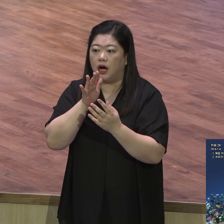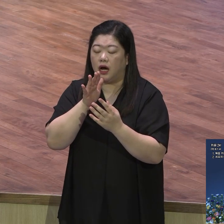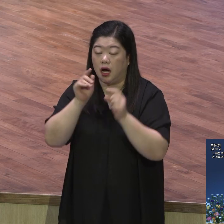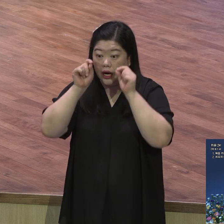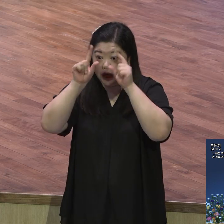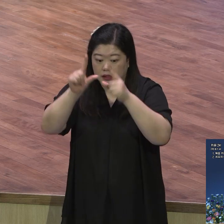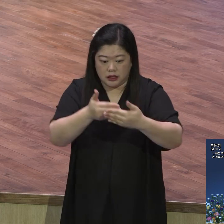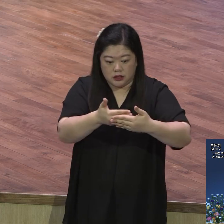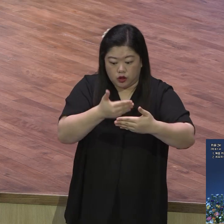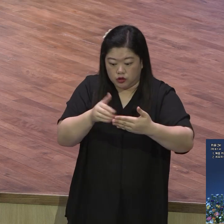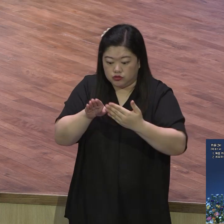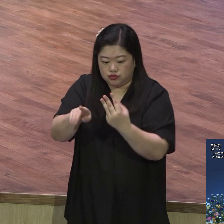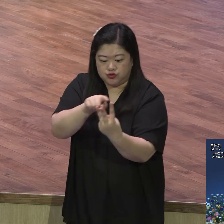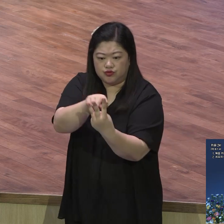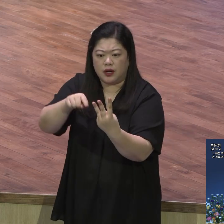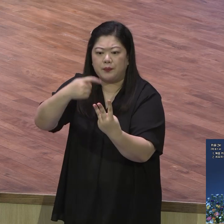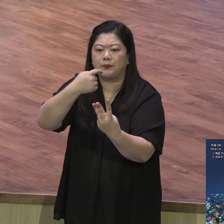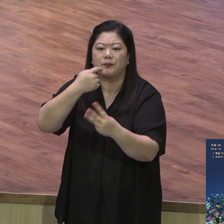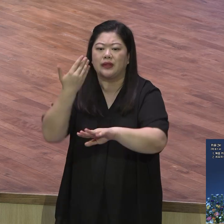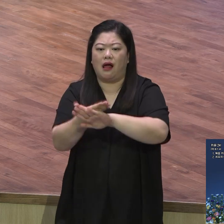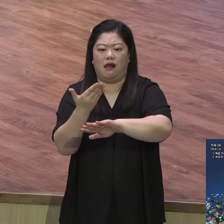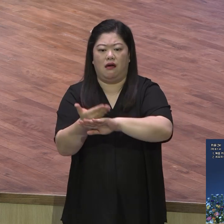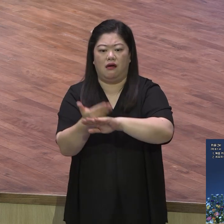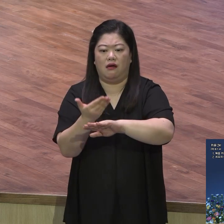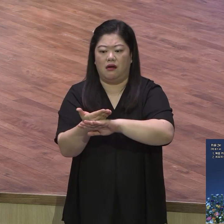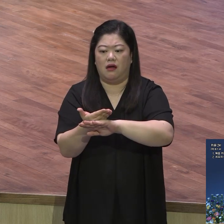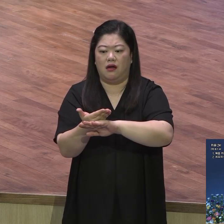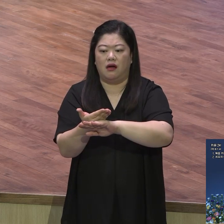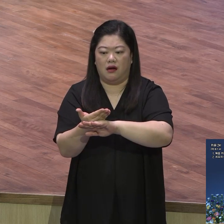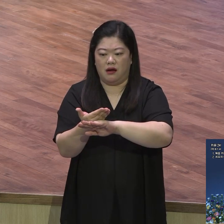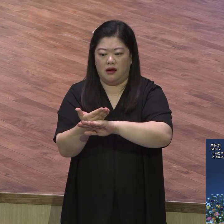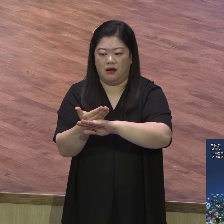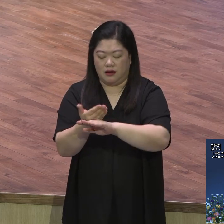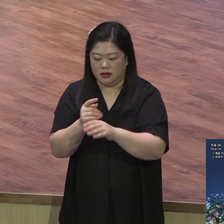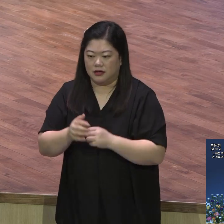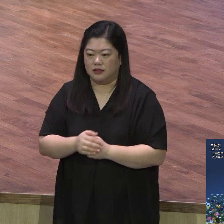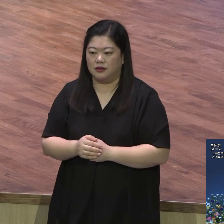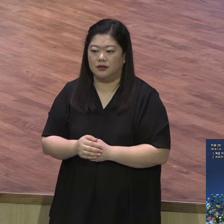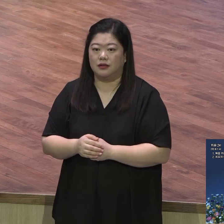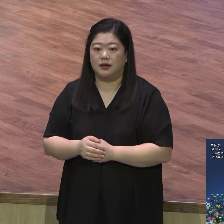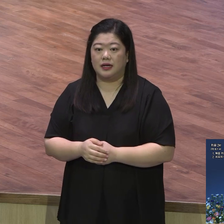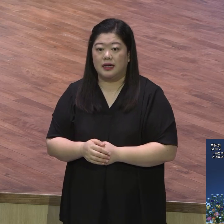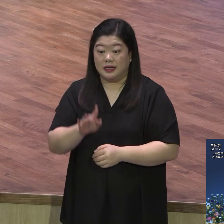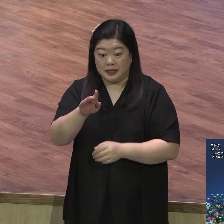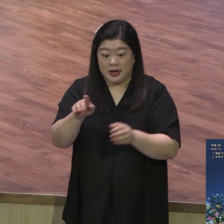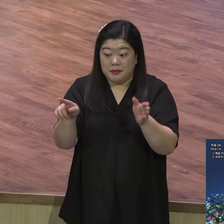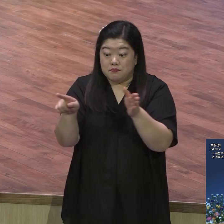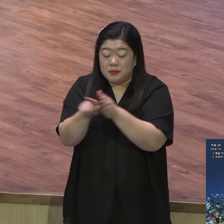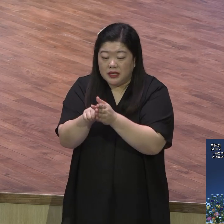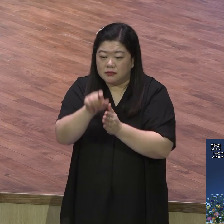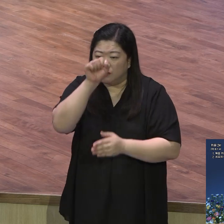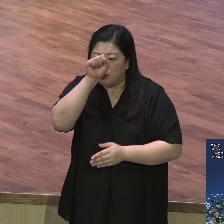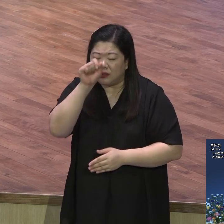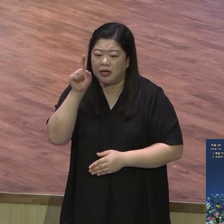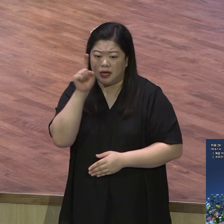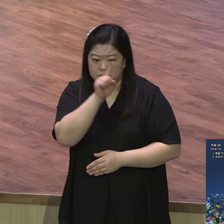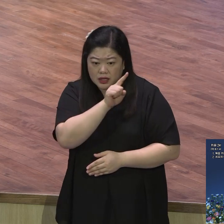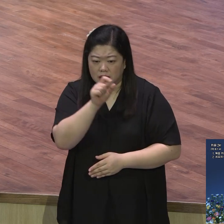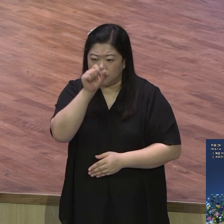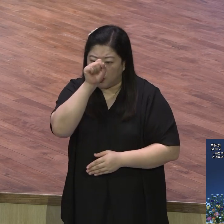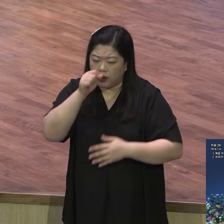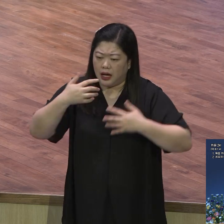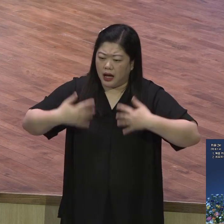성공하는 사람 식빵한 사람 특징이 이 차이입니다. 그거 아셔야 돼요. 뭐든지 열매 있고 없고는 이 차이예요. 믿음이 좋다 안 좋다 이 차이라고 응답